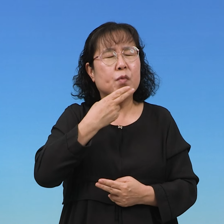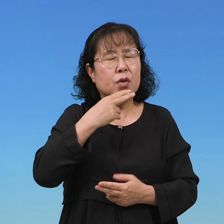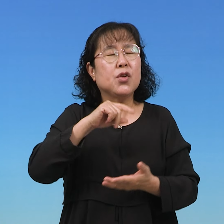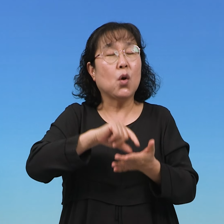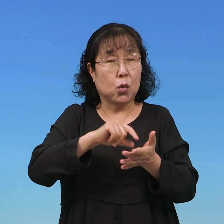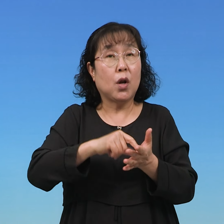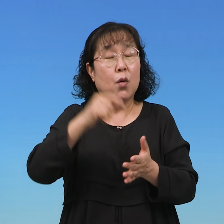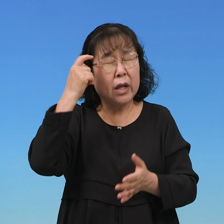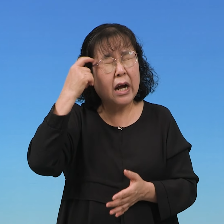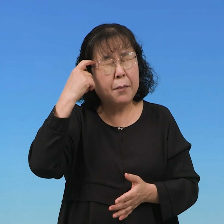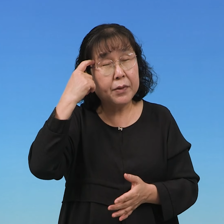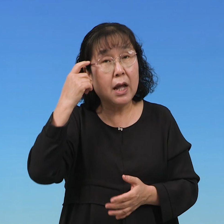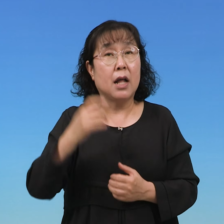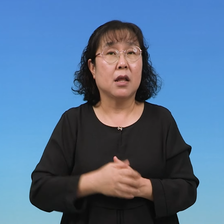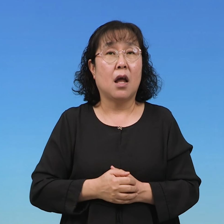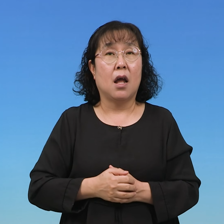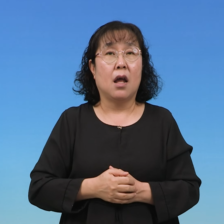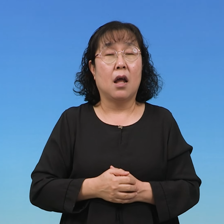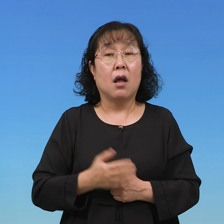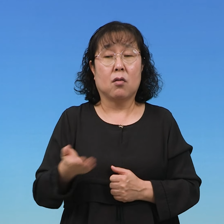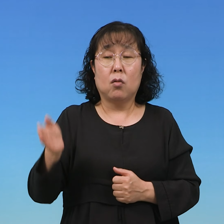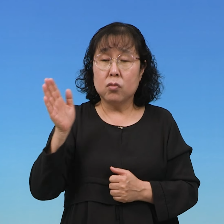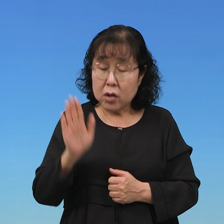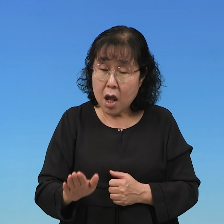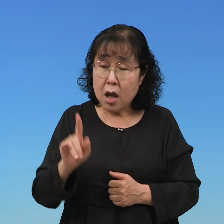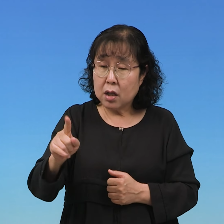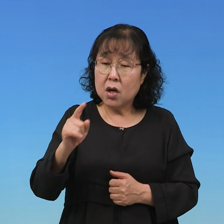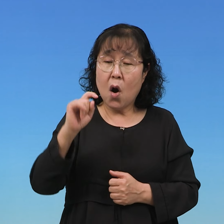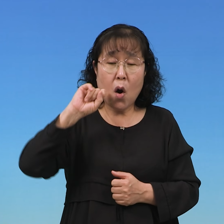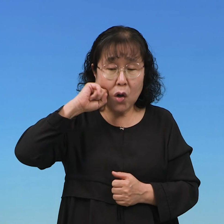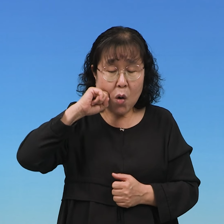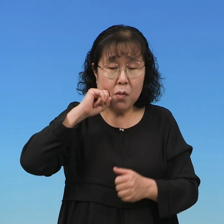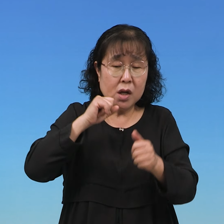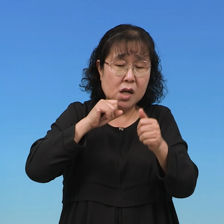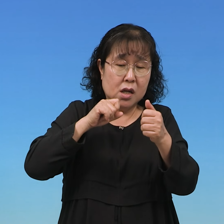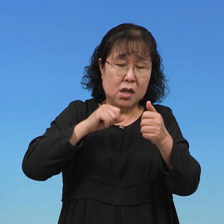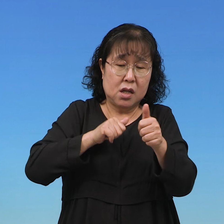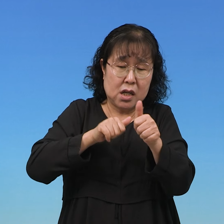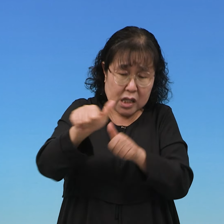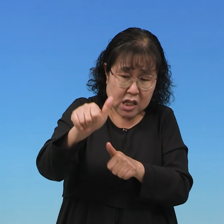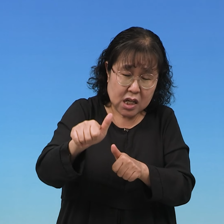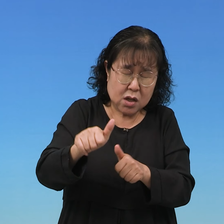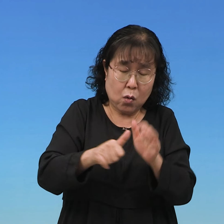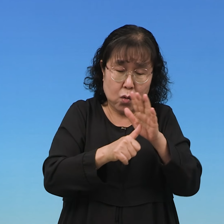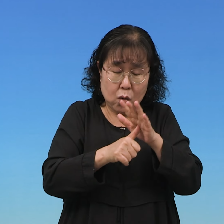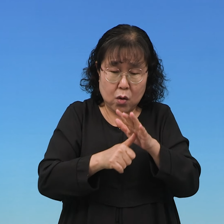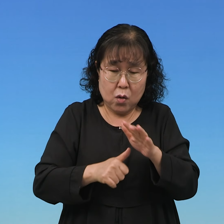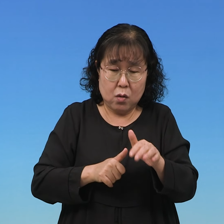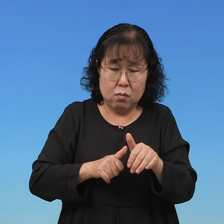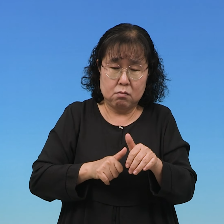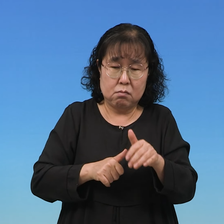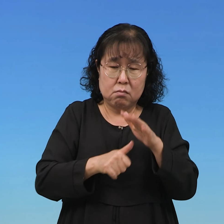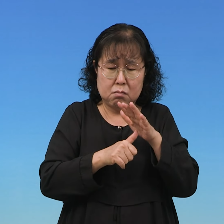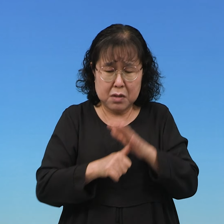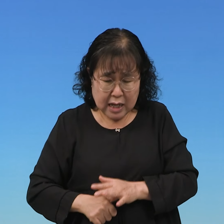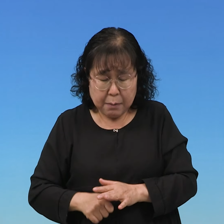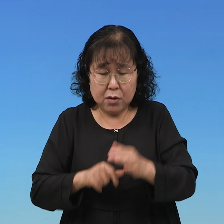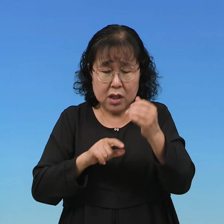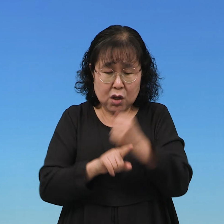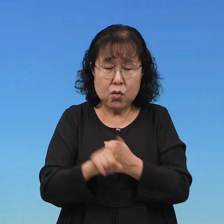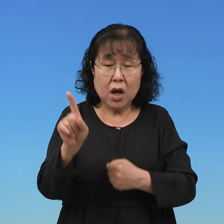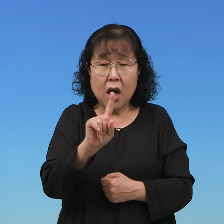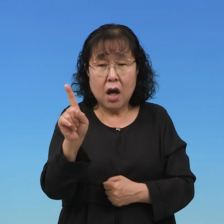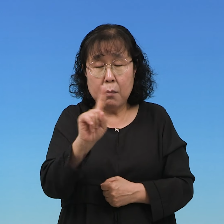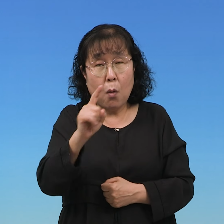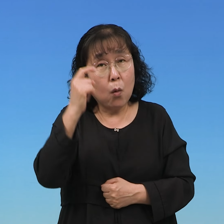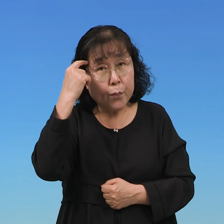안 겪었다고 생각하는데, 그는 어떻게 그 모든 난관을 다 극복해냈나? 아까 므낫세, 에브라임 이 이름을